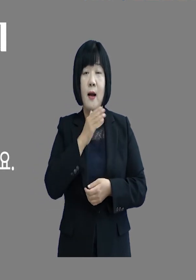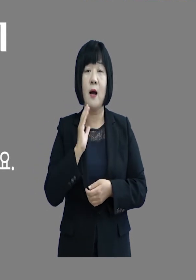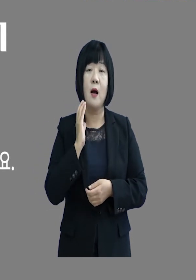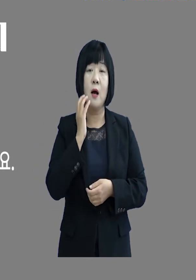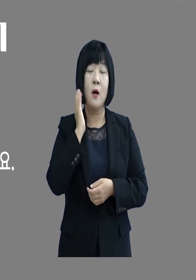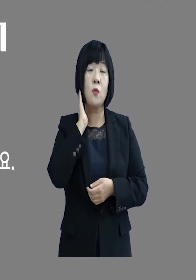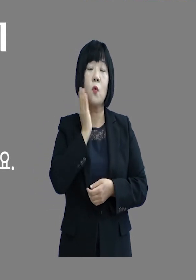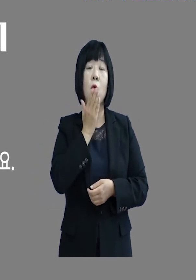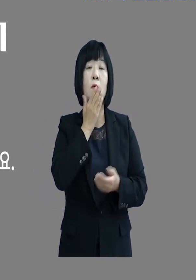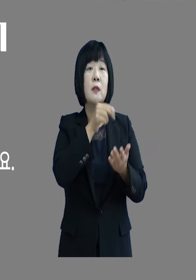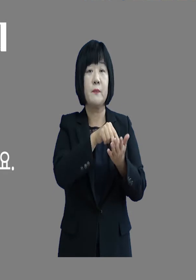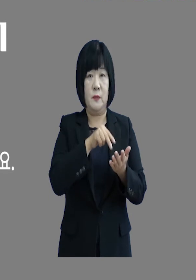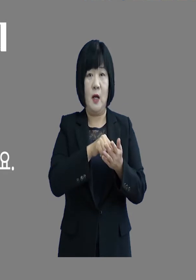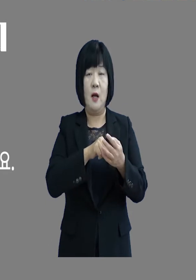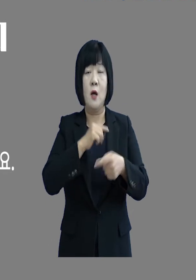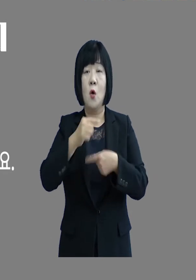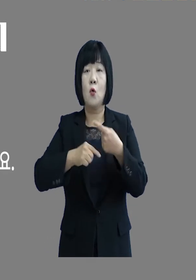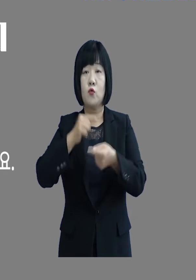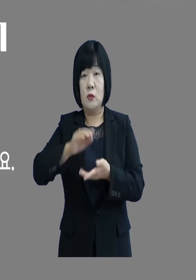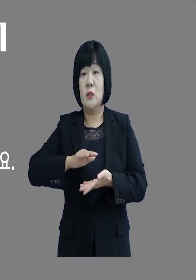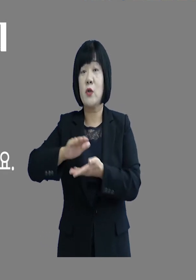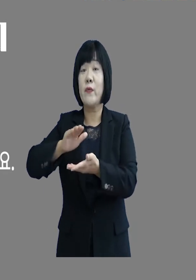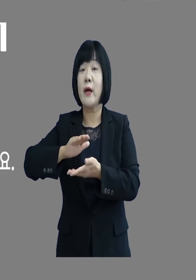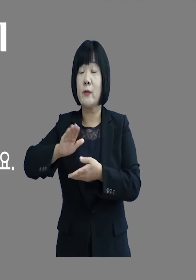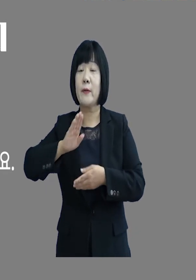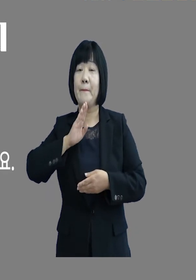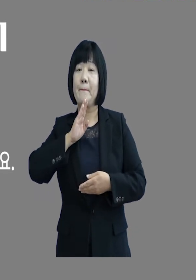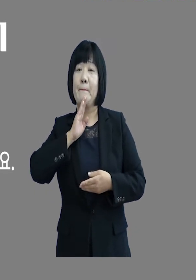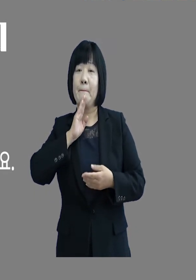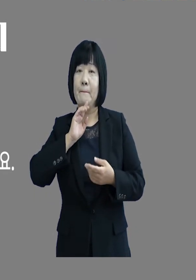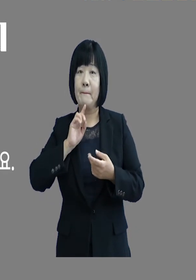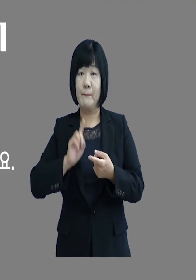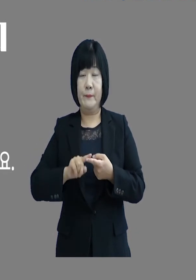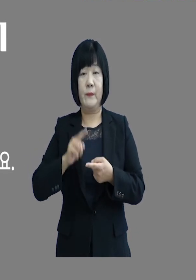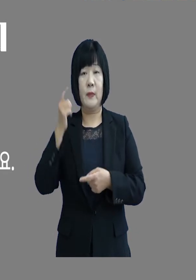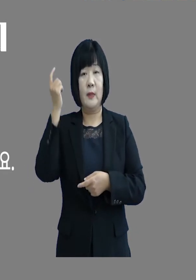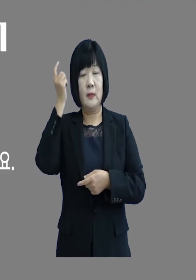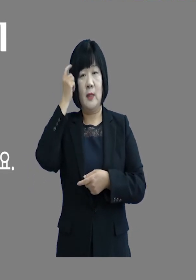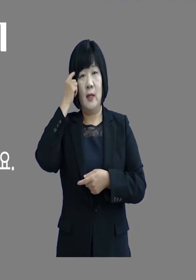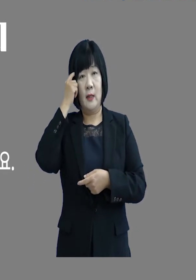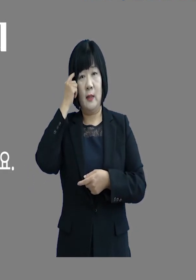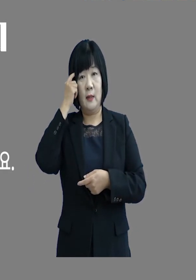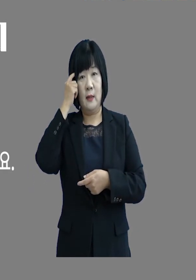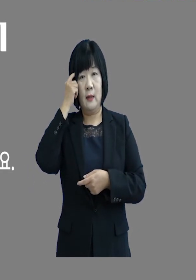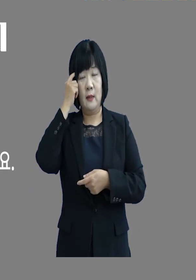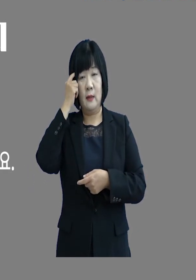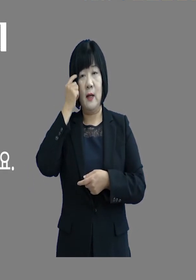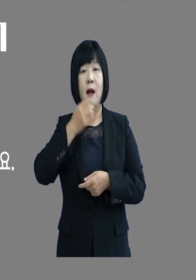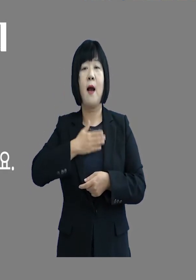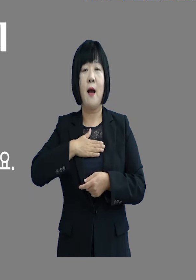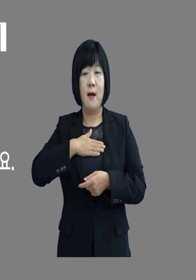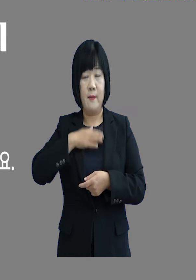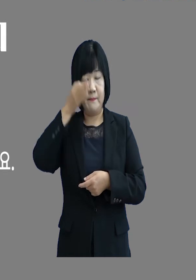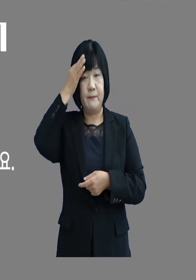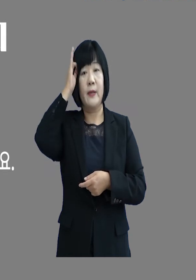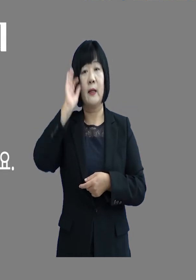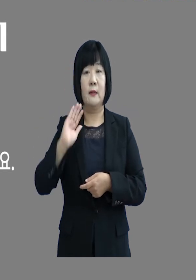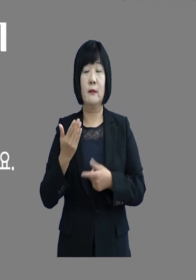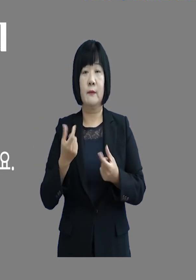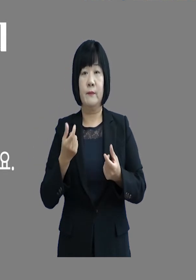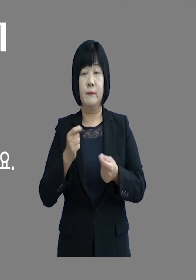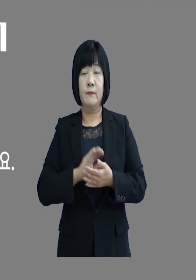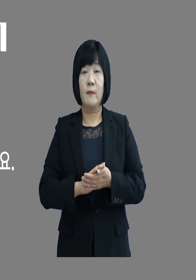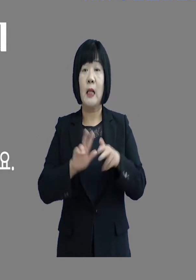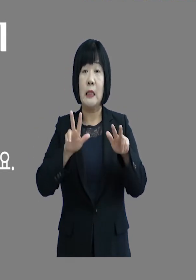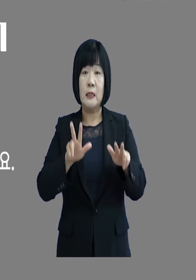농인들에게는 수어로 전달을 해주는 게 맞구나라는 것을 점차 아시는 것 같아요.